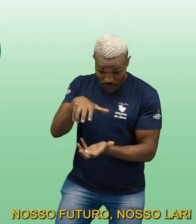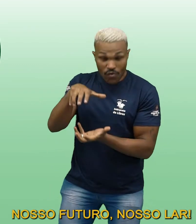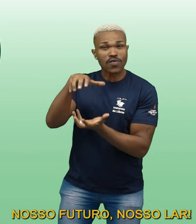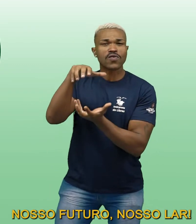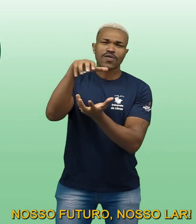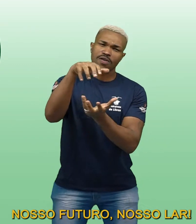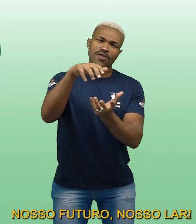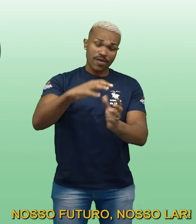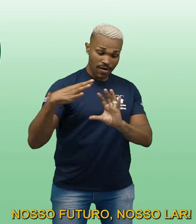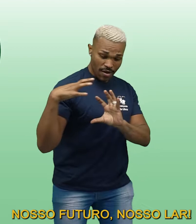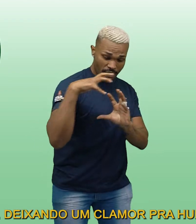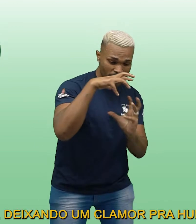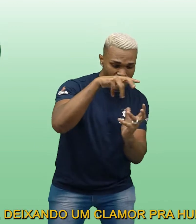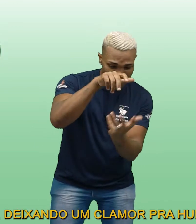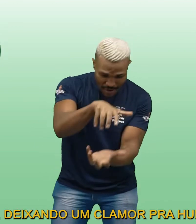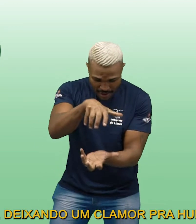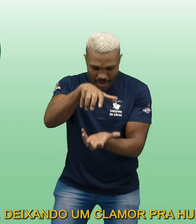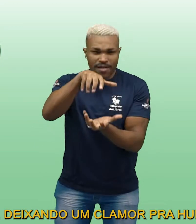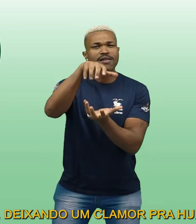nosso lar.